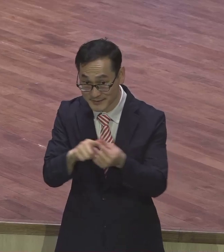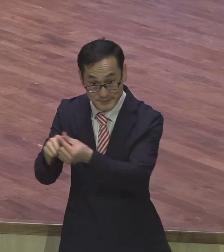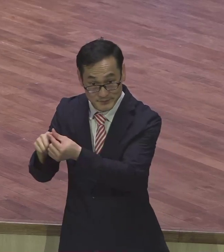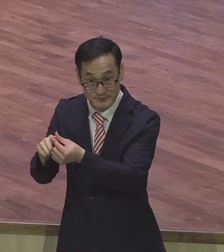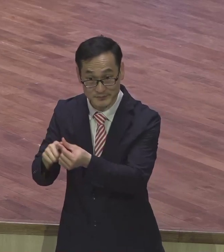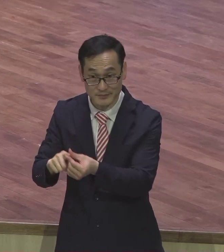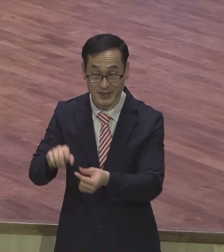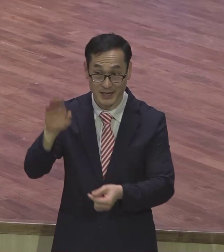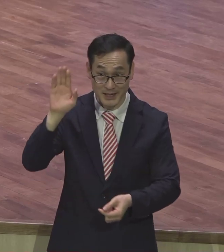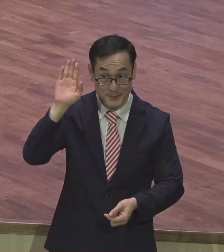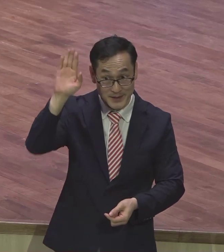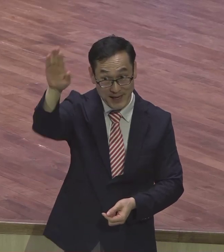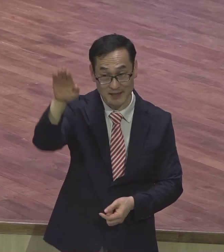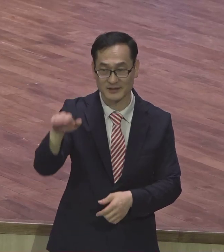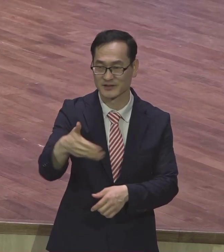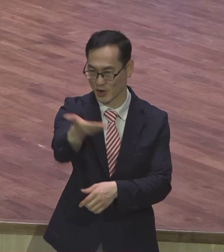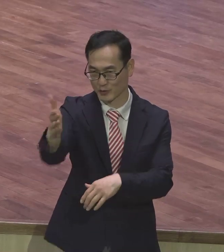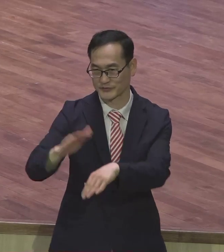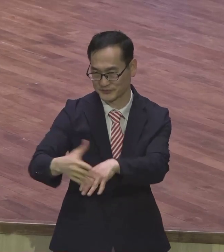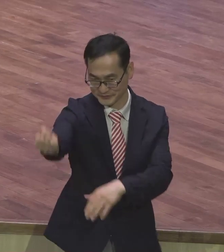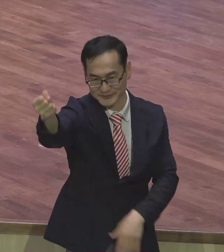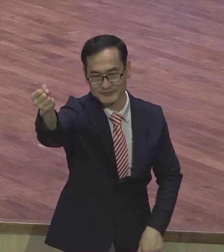마음껏 도전해라 그런 메시지